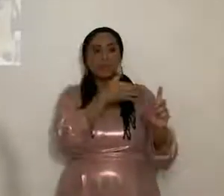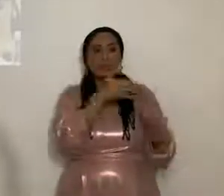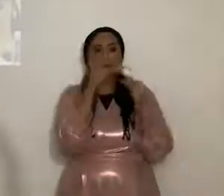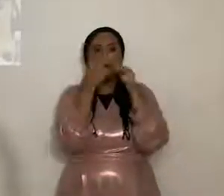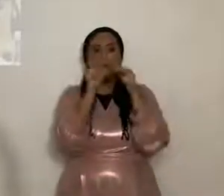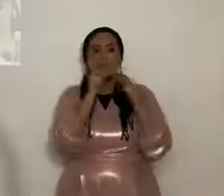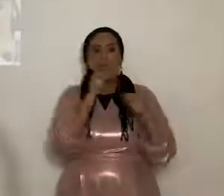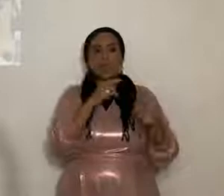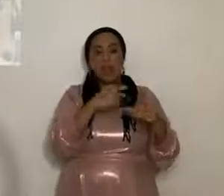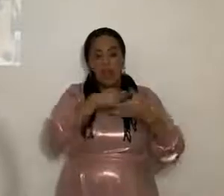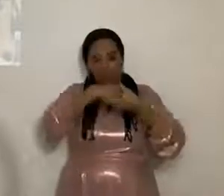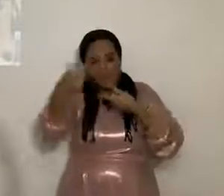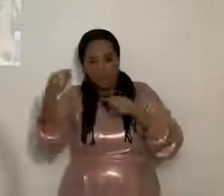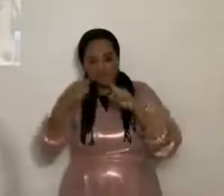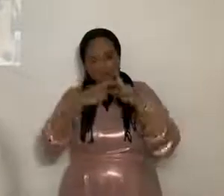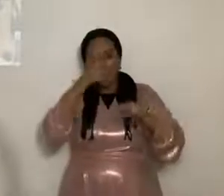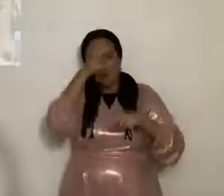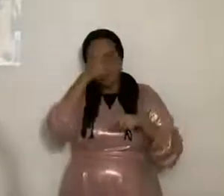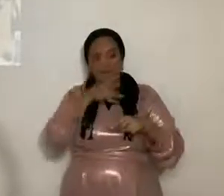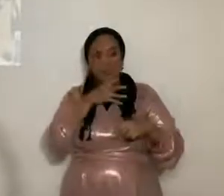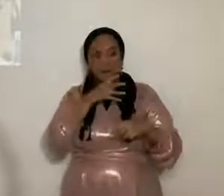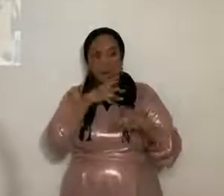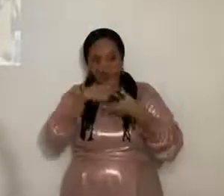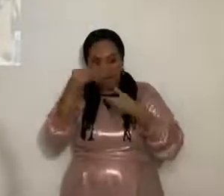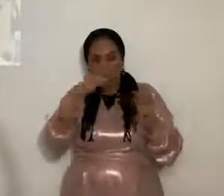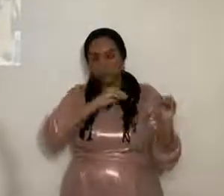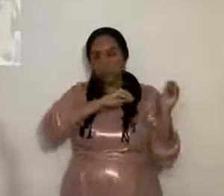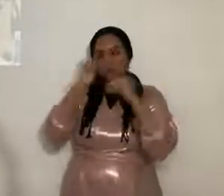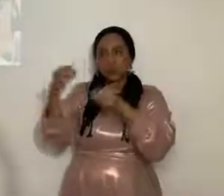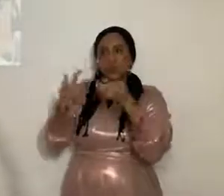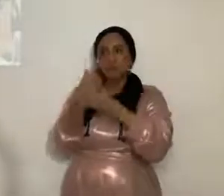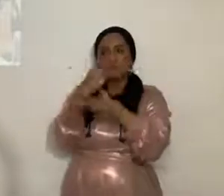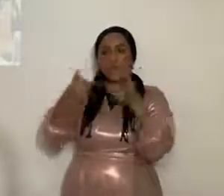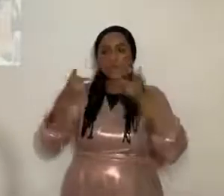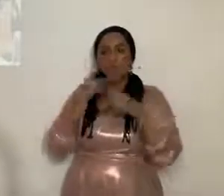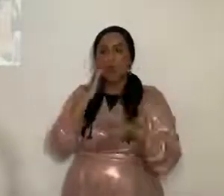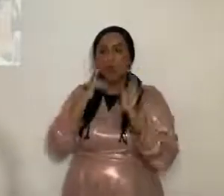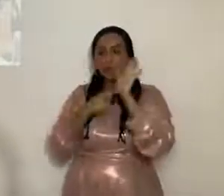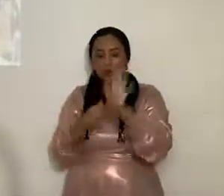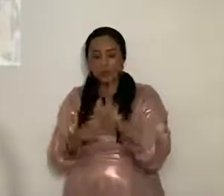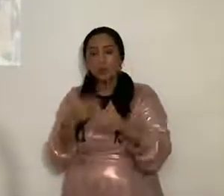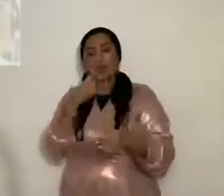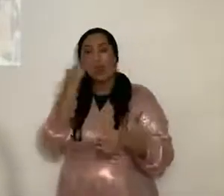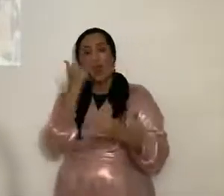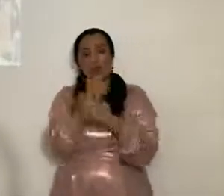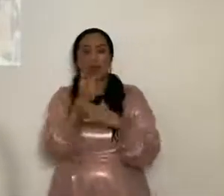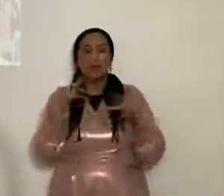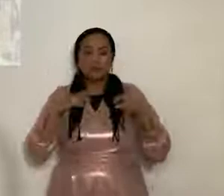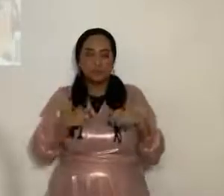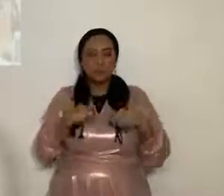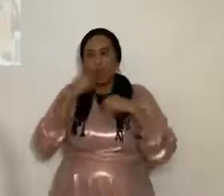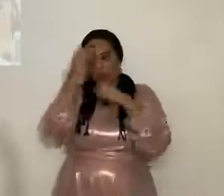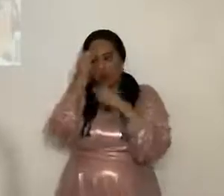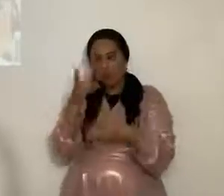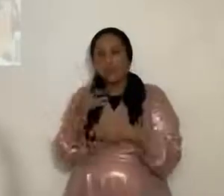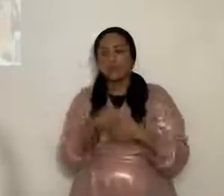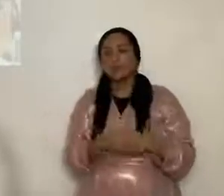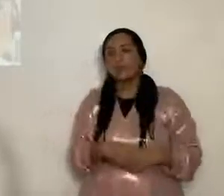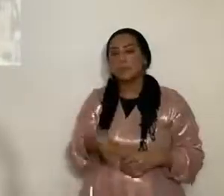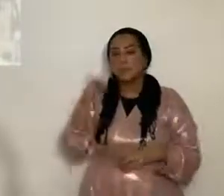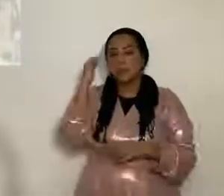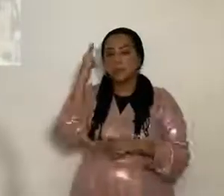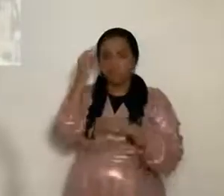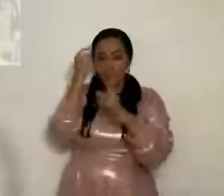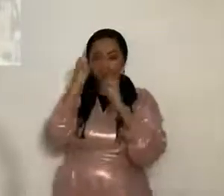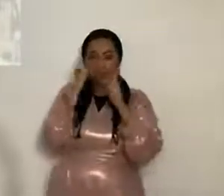ti una gran nación. Entonces Yahweh demostró su amor y su obediencia, Y sí, el Eterno aquí le dio una